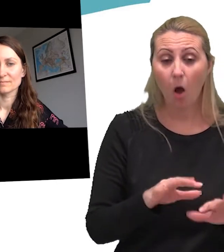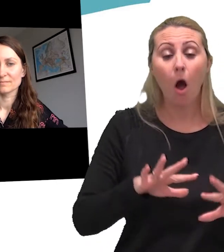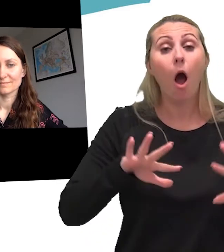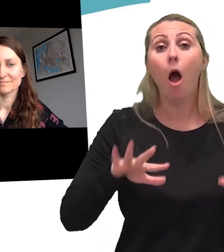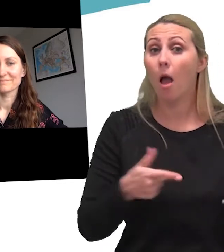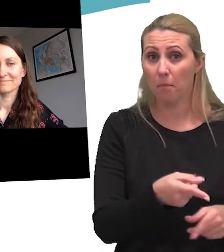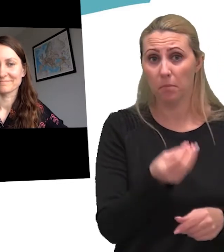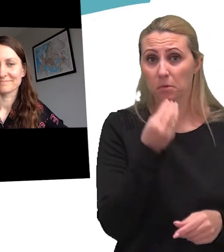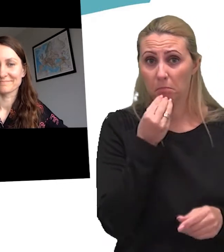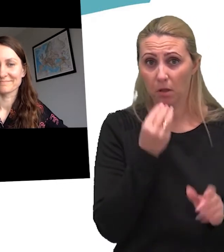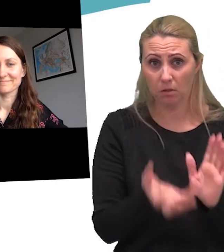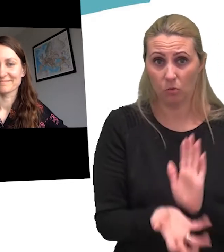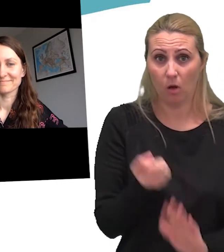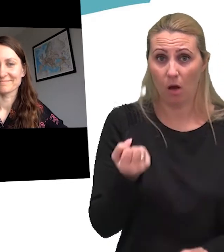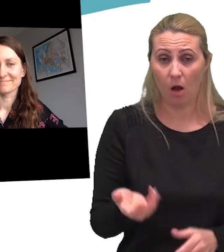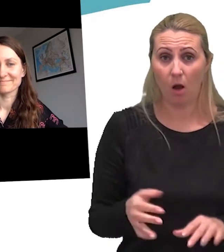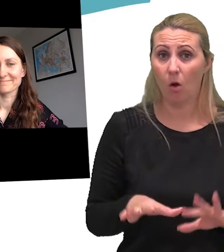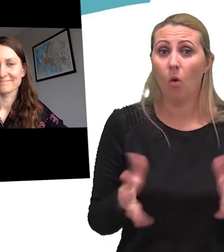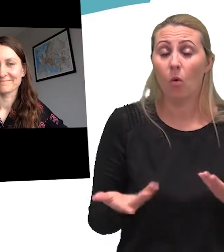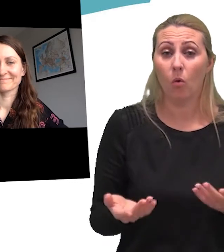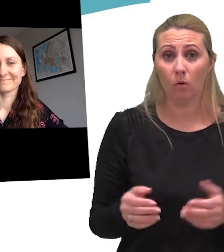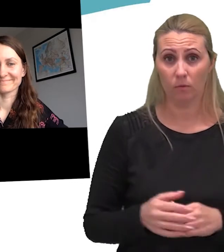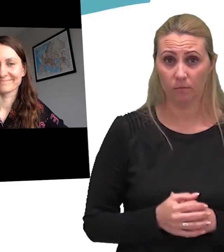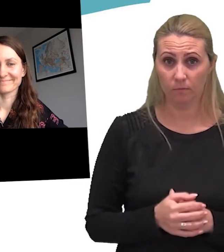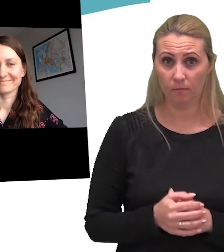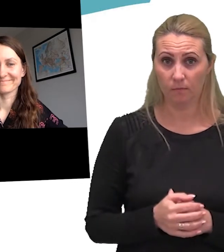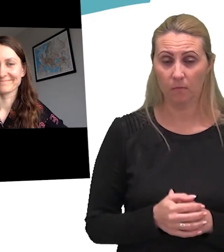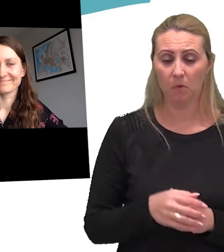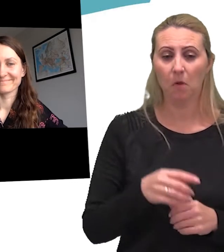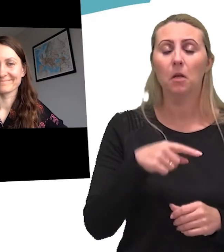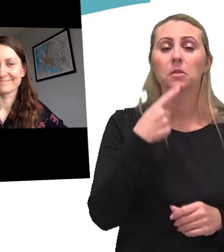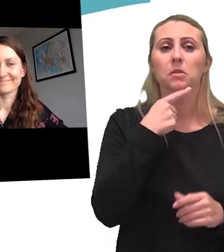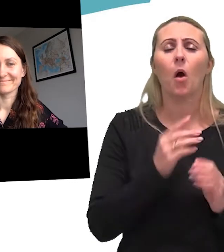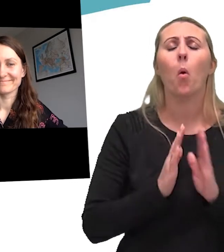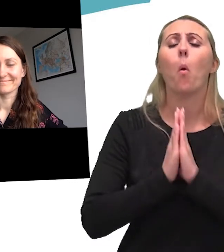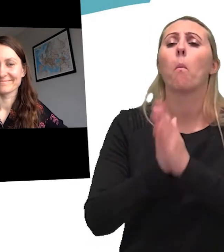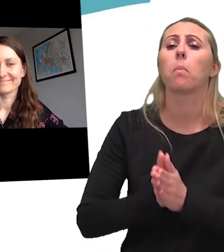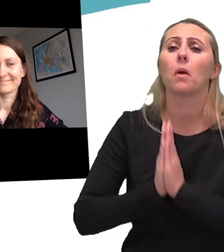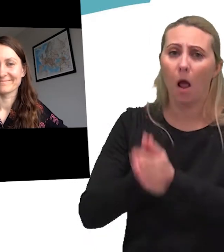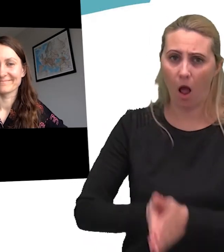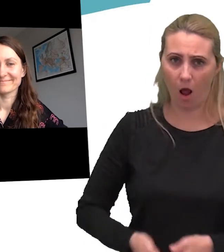gauna. Mhm. Tai sako, prašo.